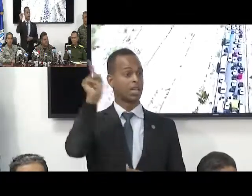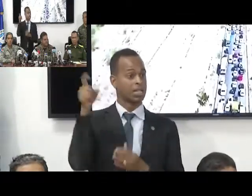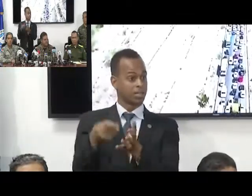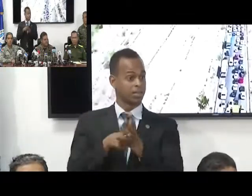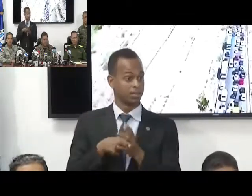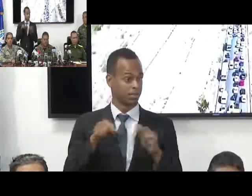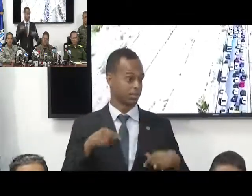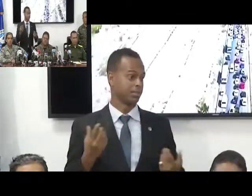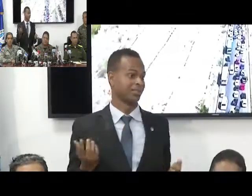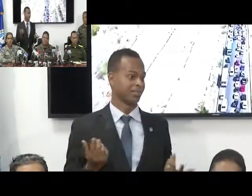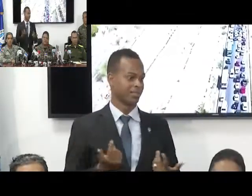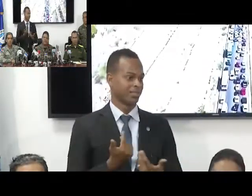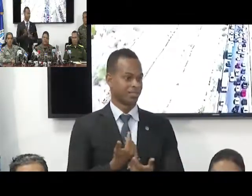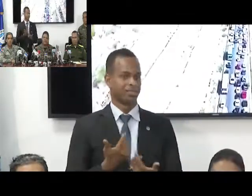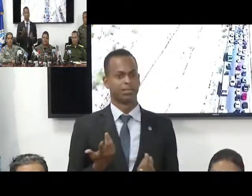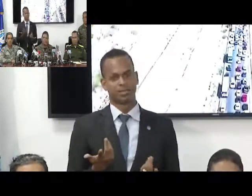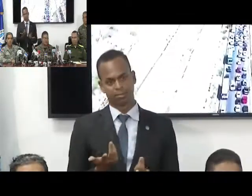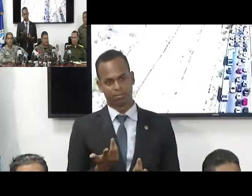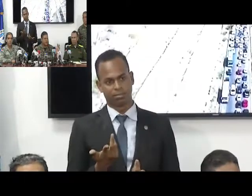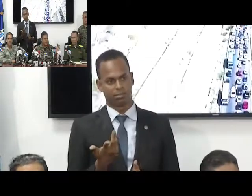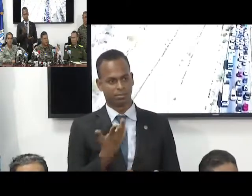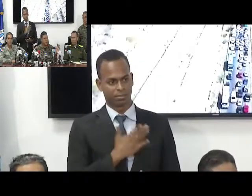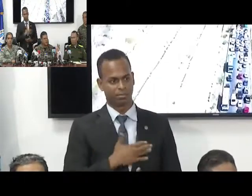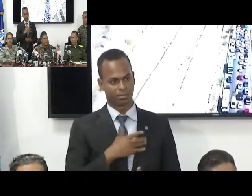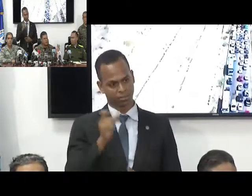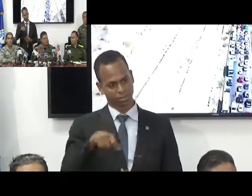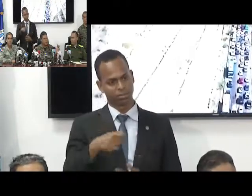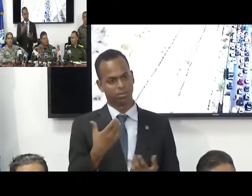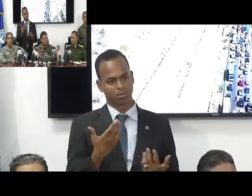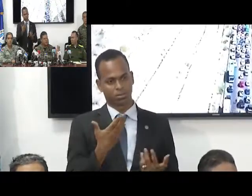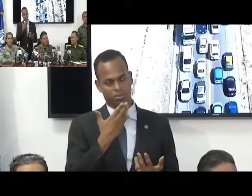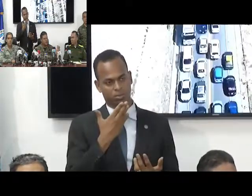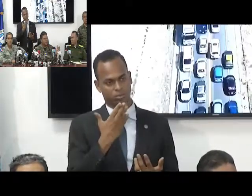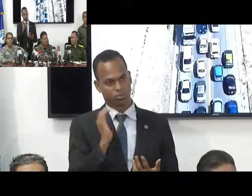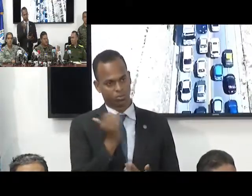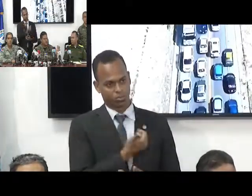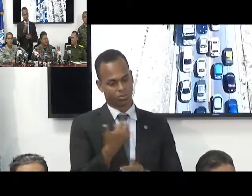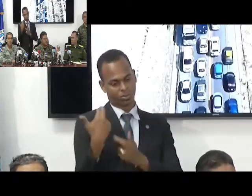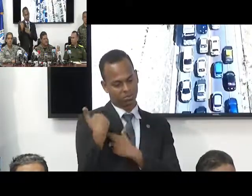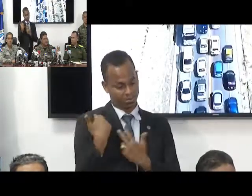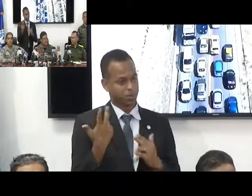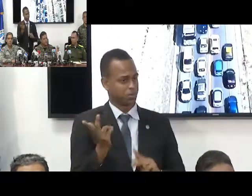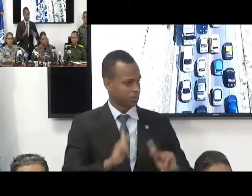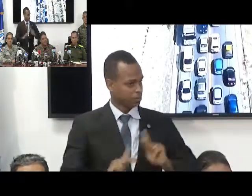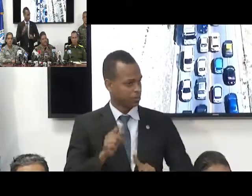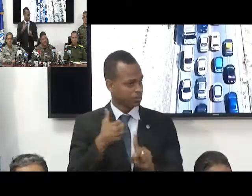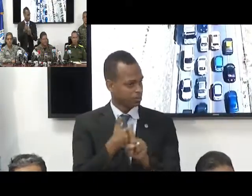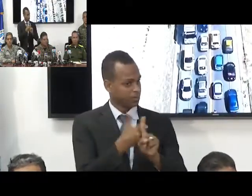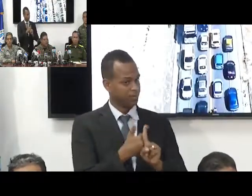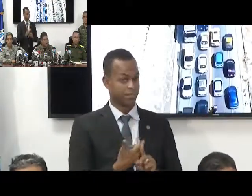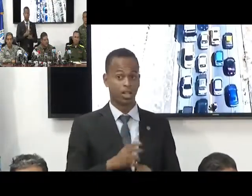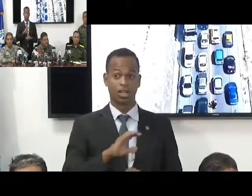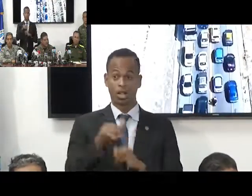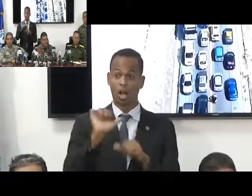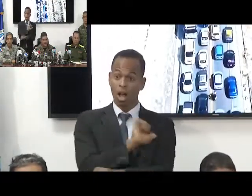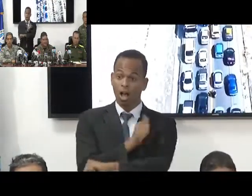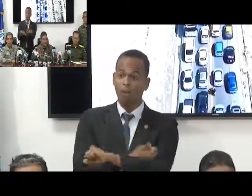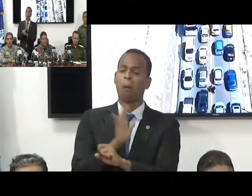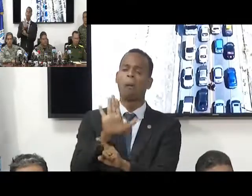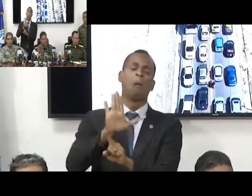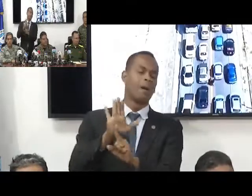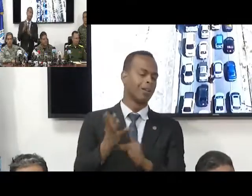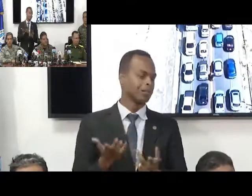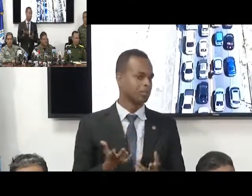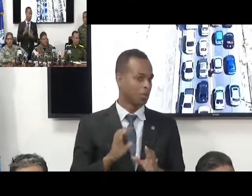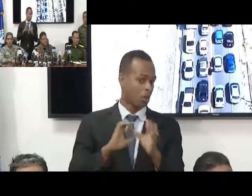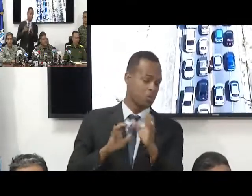exigen eso? Entonces, ven acá, por Dios, tenemos nosotros que cumplir nuestro rol también como ente social. No podemos dejárselo todo a las autoridades y a los